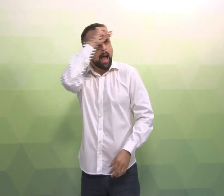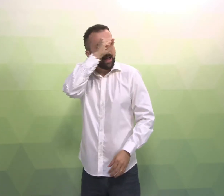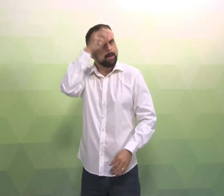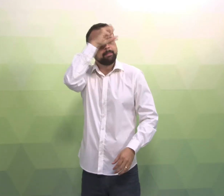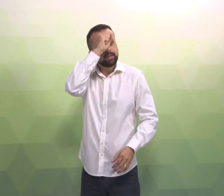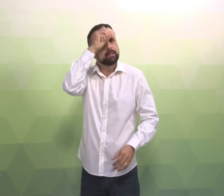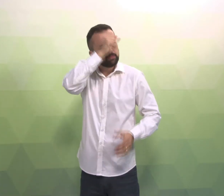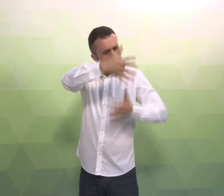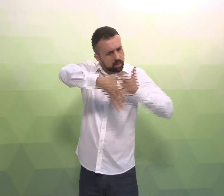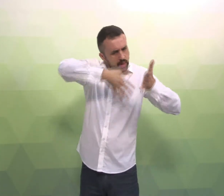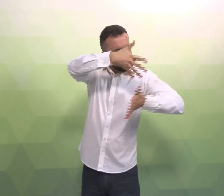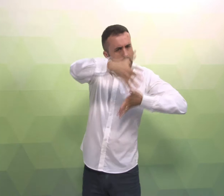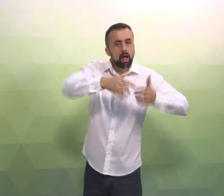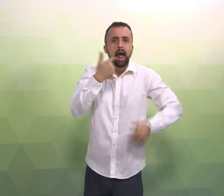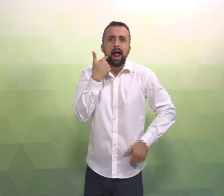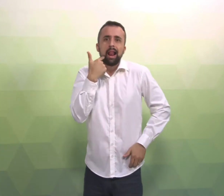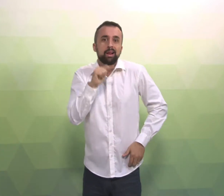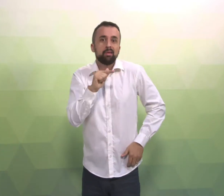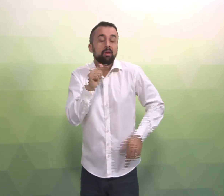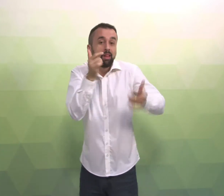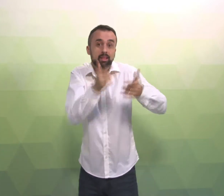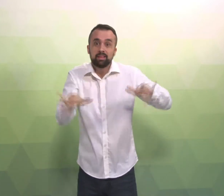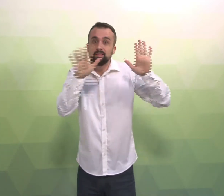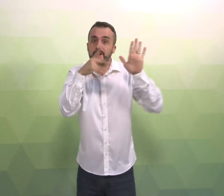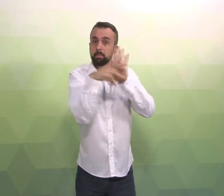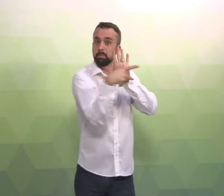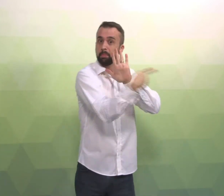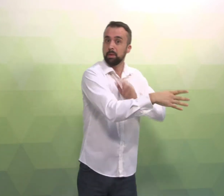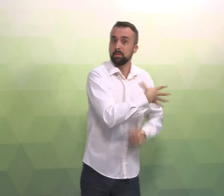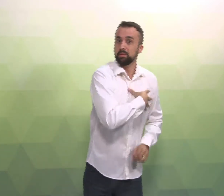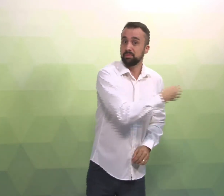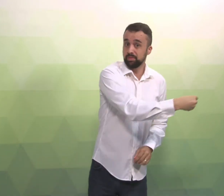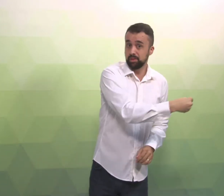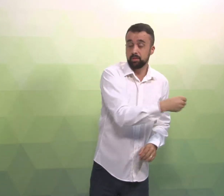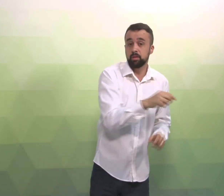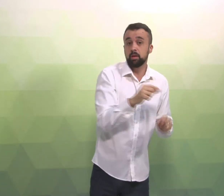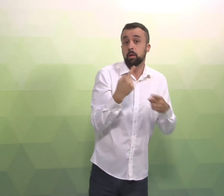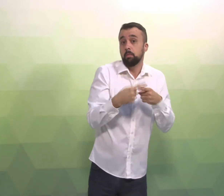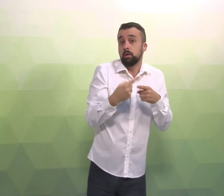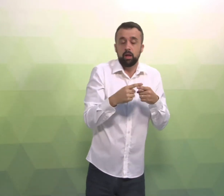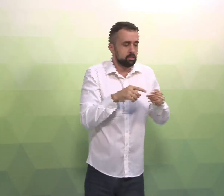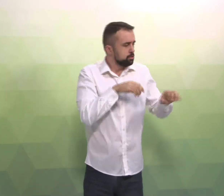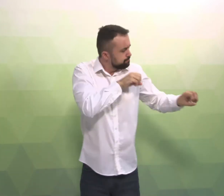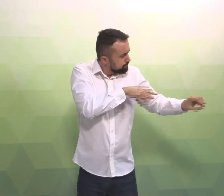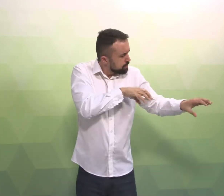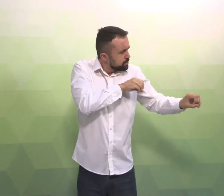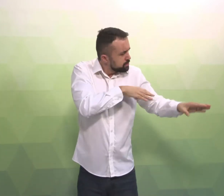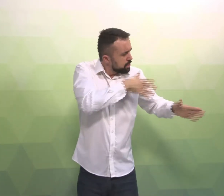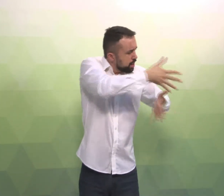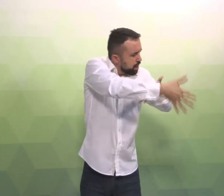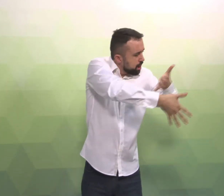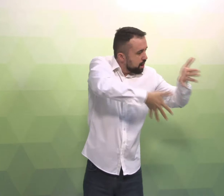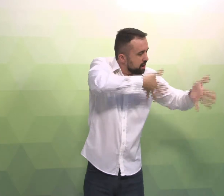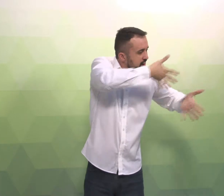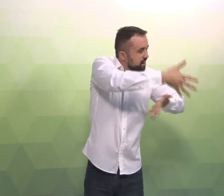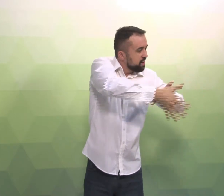Bom, o ideal é que os pais aprendam a língua natural de seus filhos, que é a língua de sinais, para que